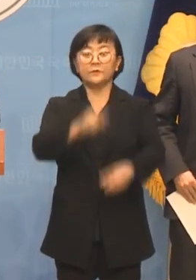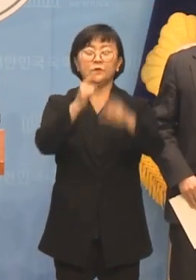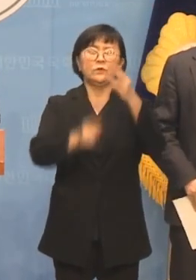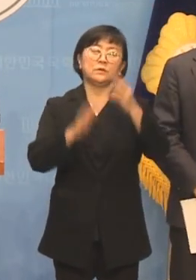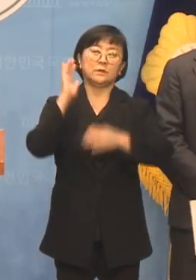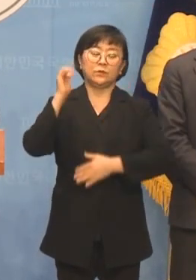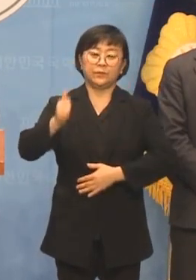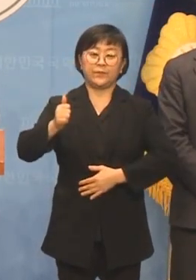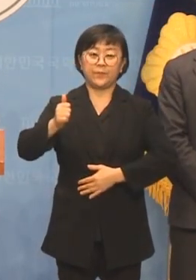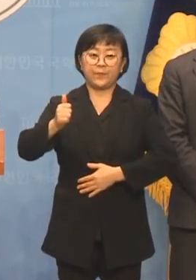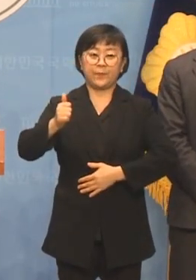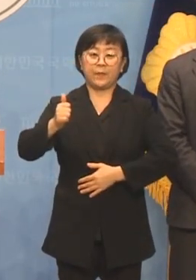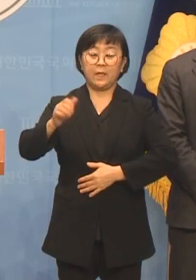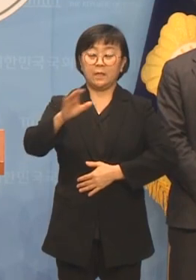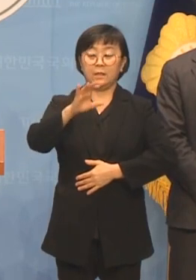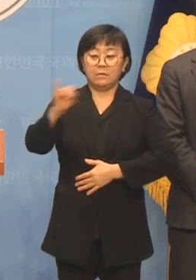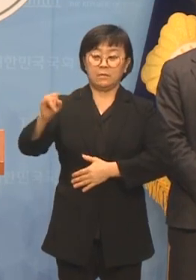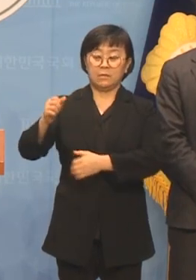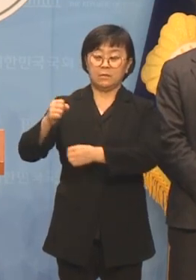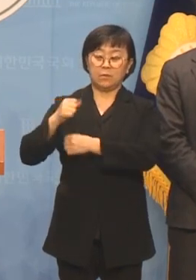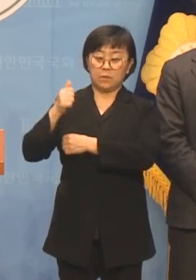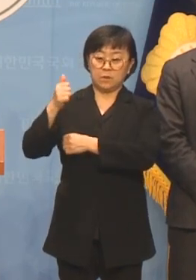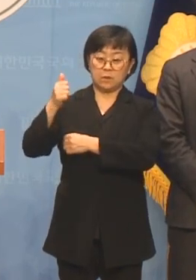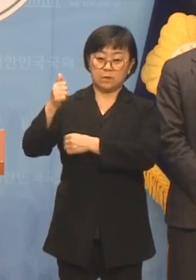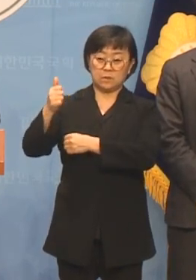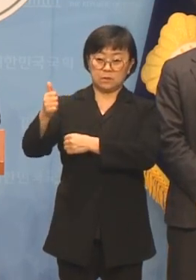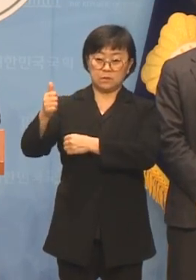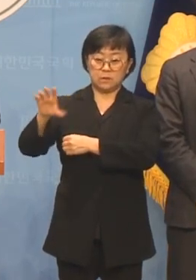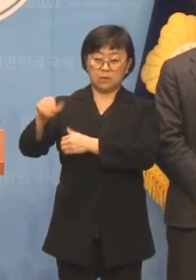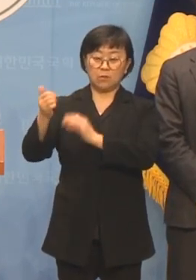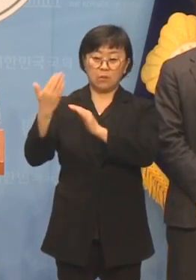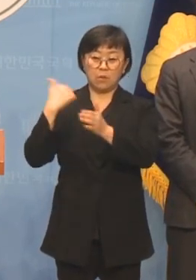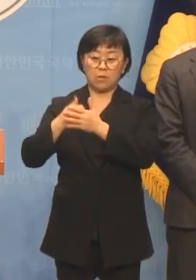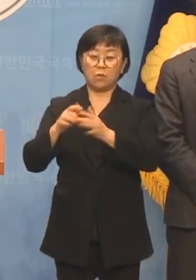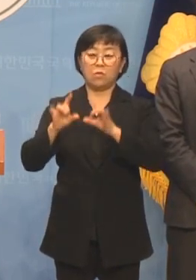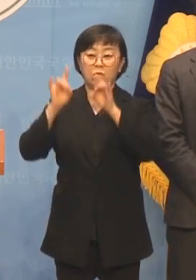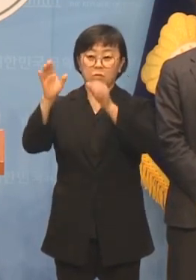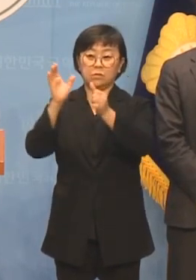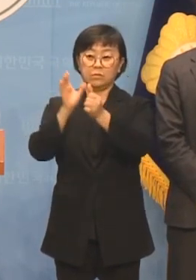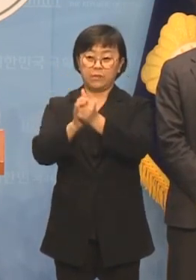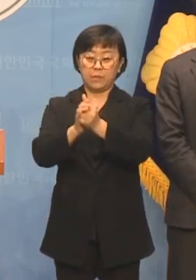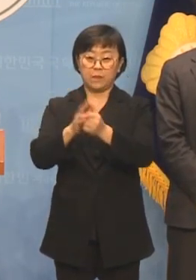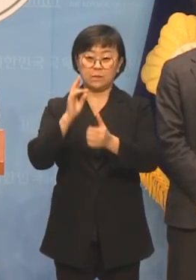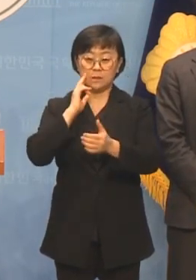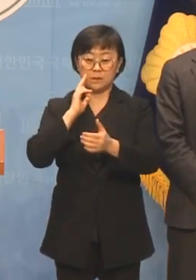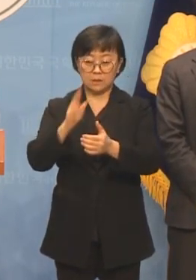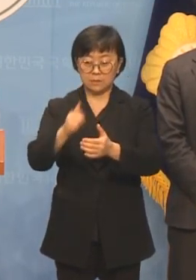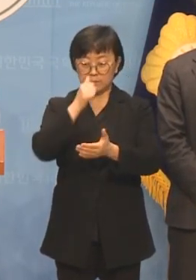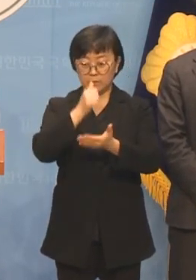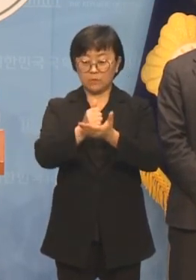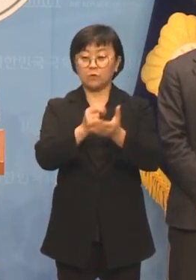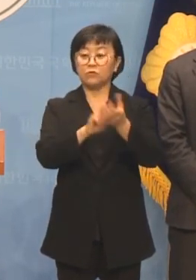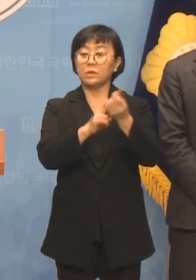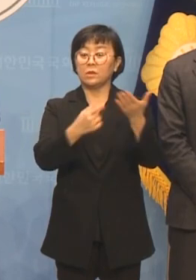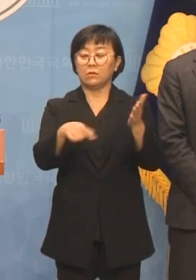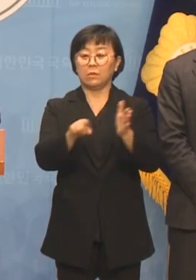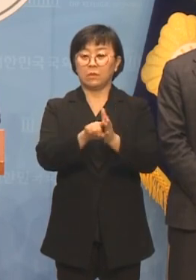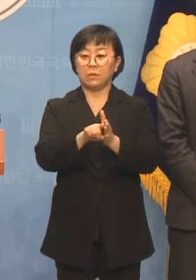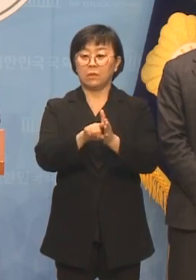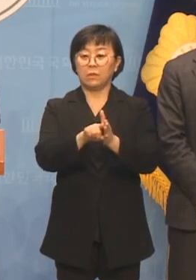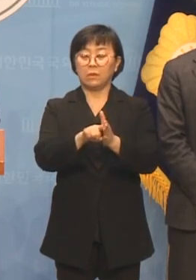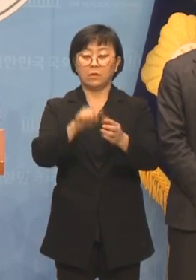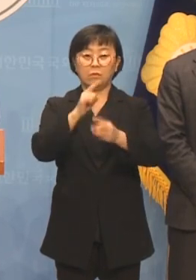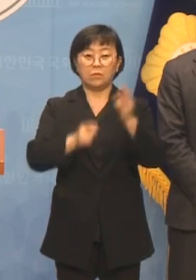윤석열 대통령의 이종섭 전 장관 호주 대사 임명, 심각한 범죄 은닉 시도입니다.